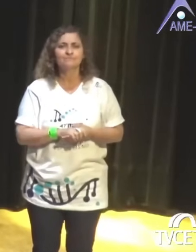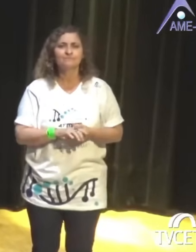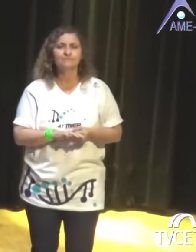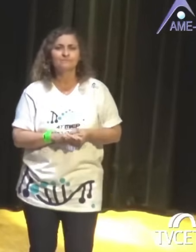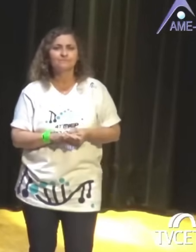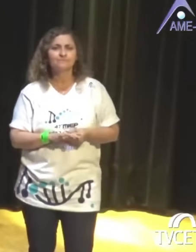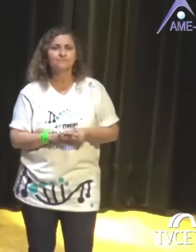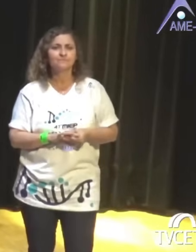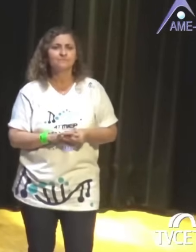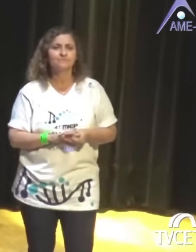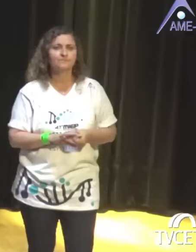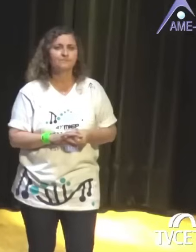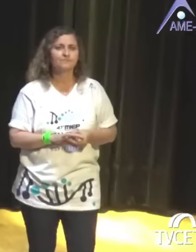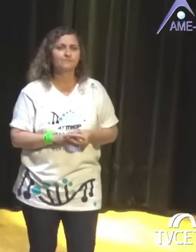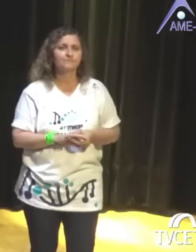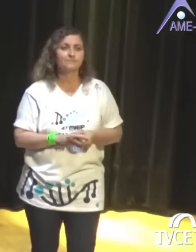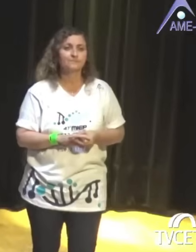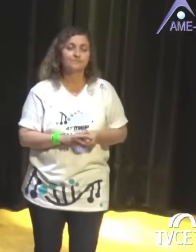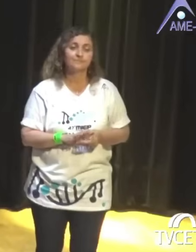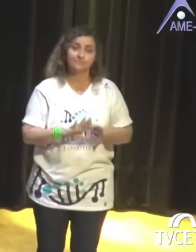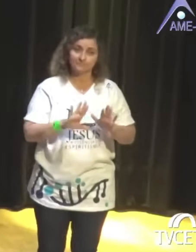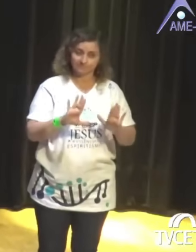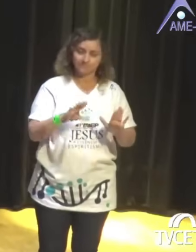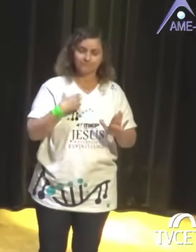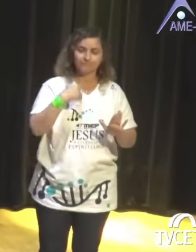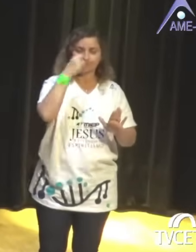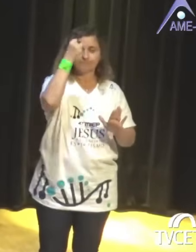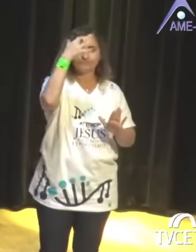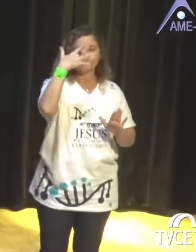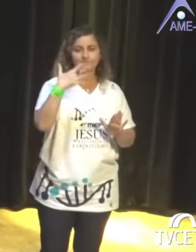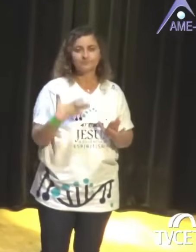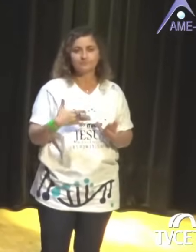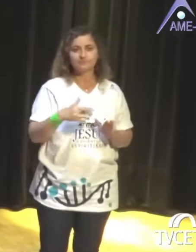você eu tenho peno de você pelo